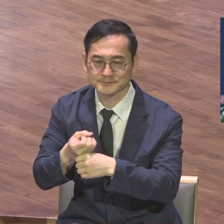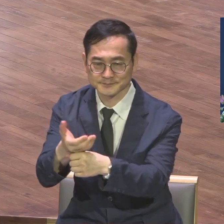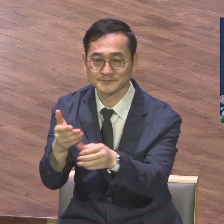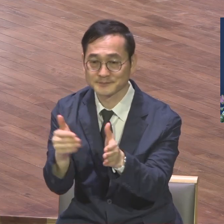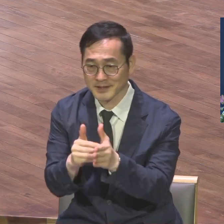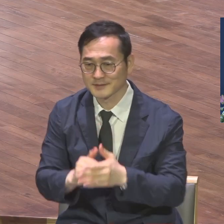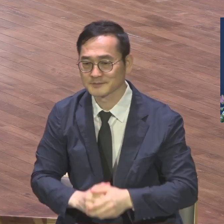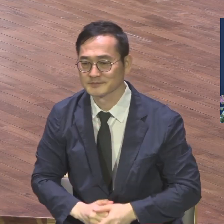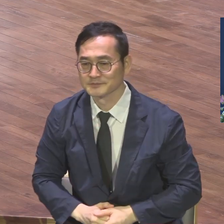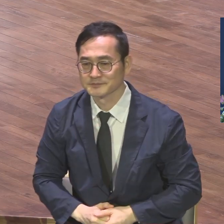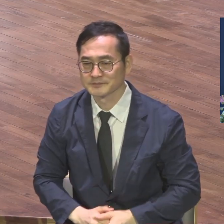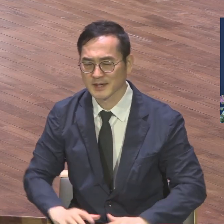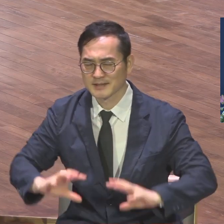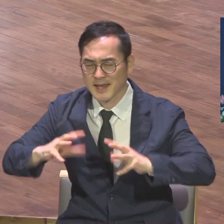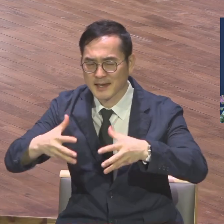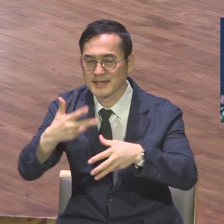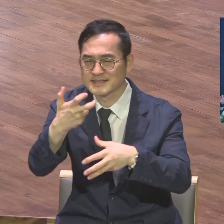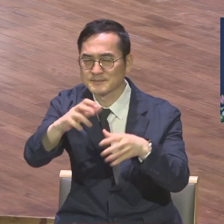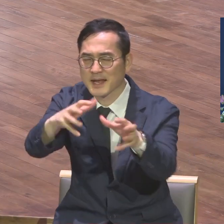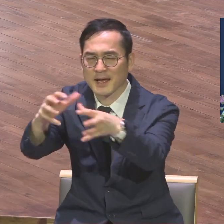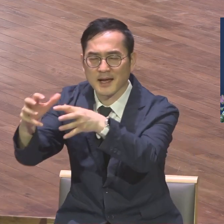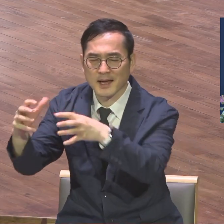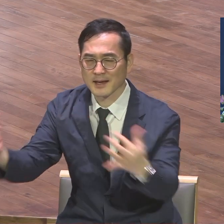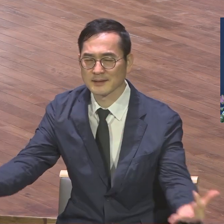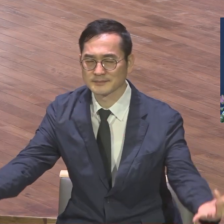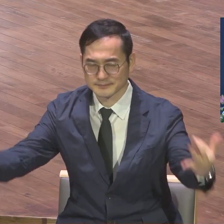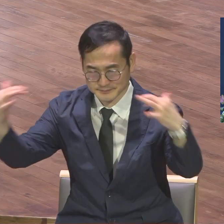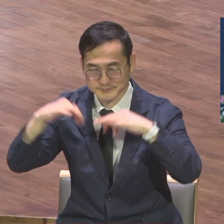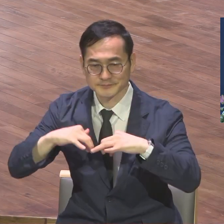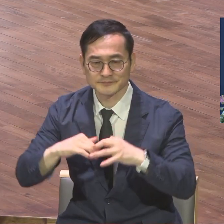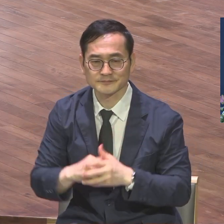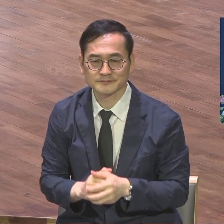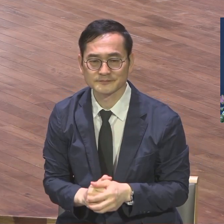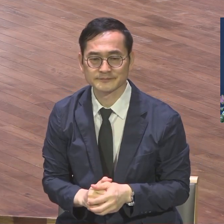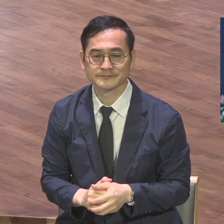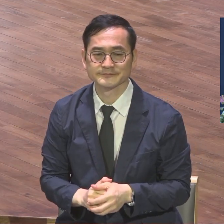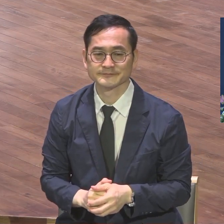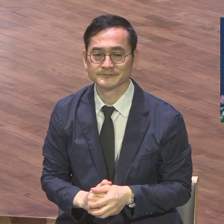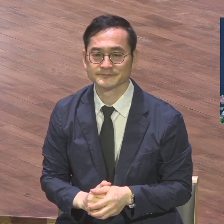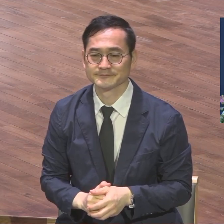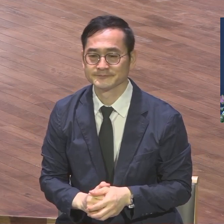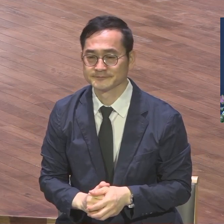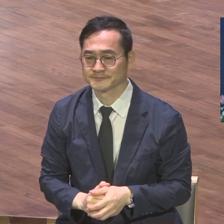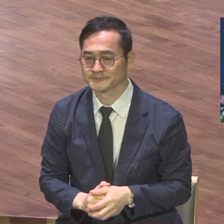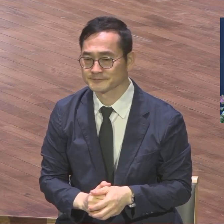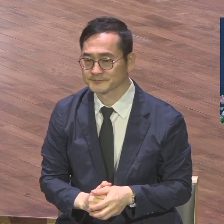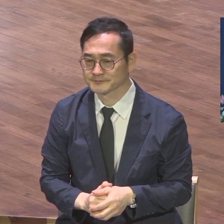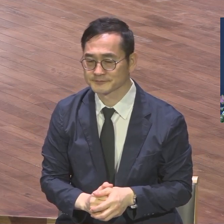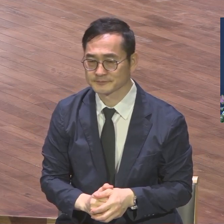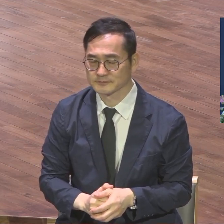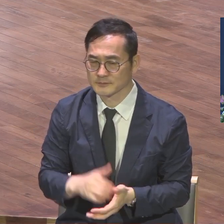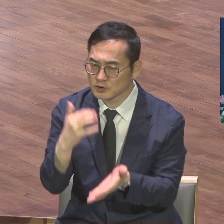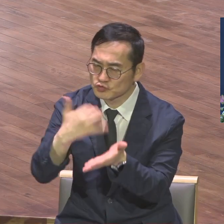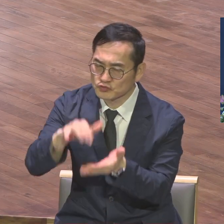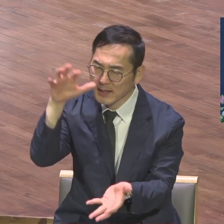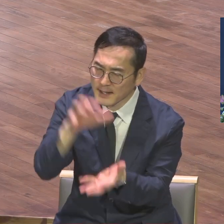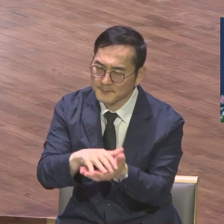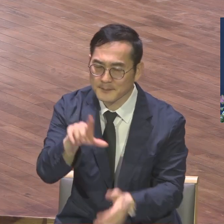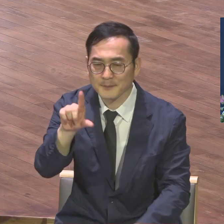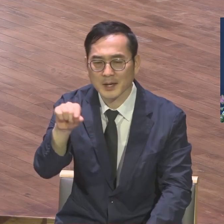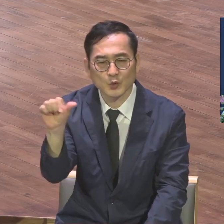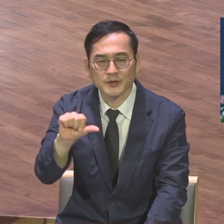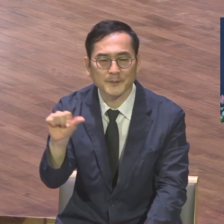세계 70여 개국에서 그렇게 참여를 했고 15,000여 명이